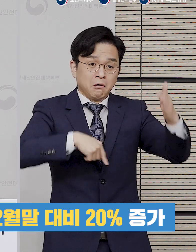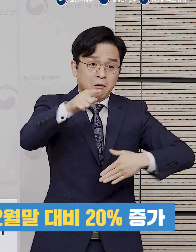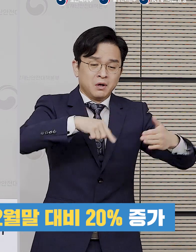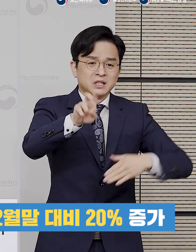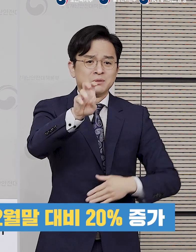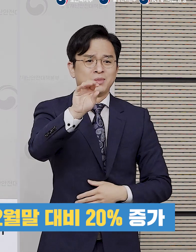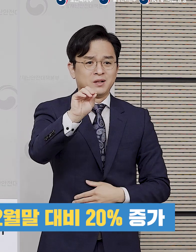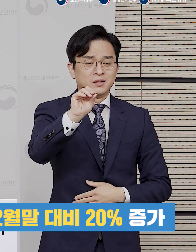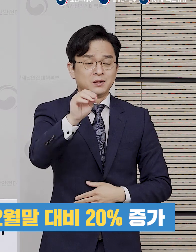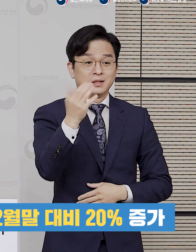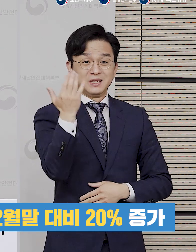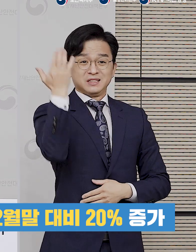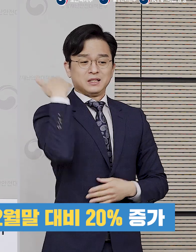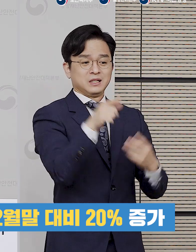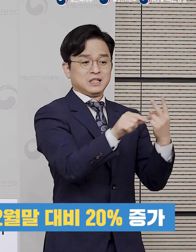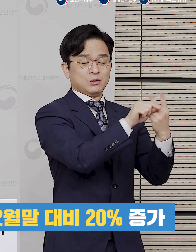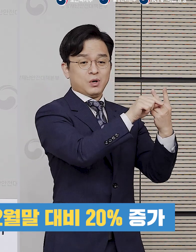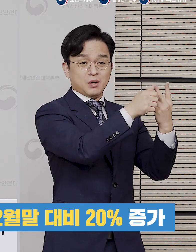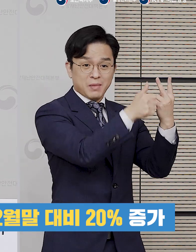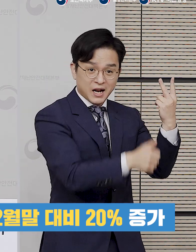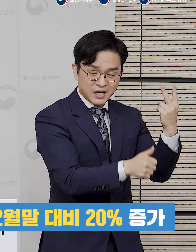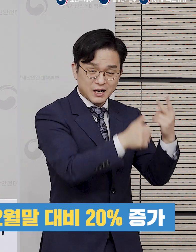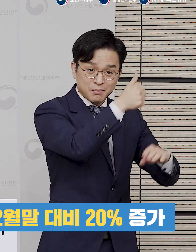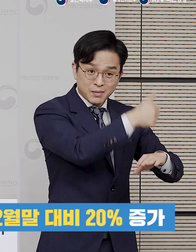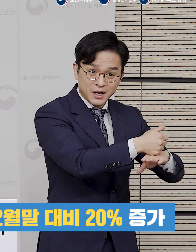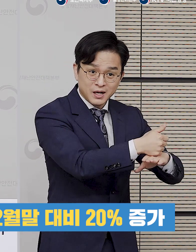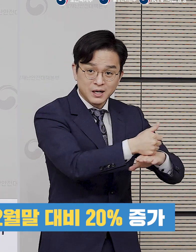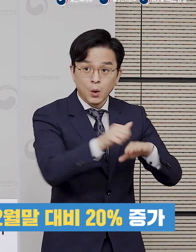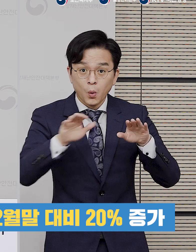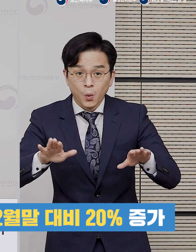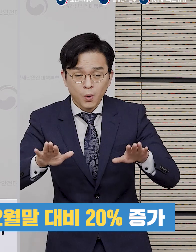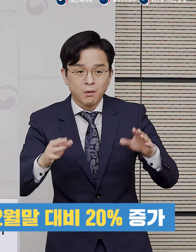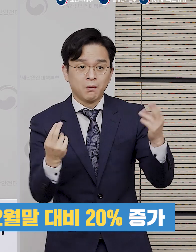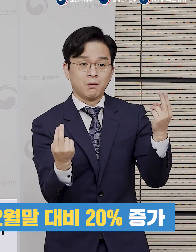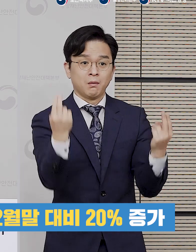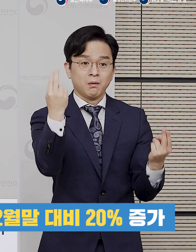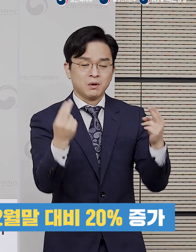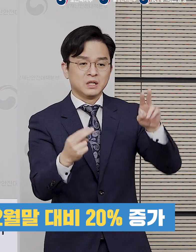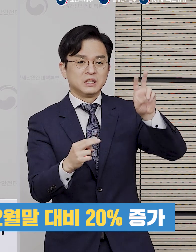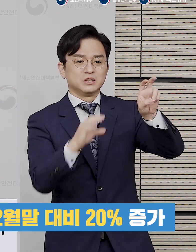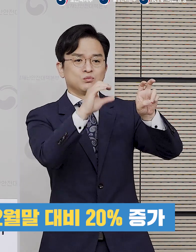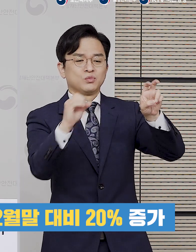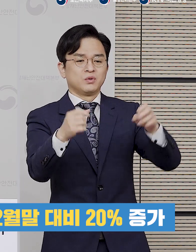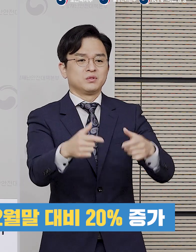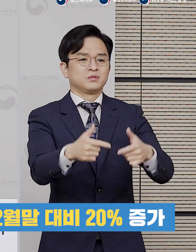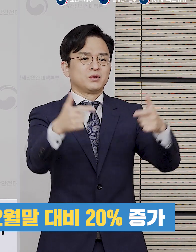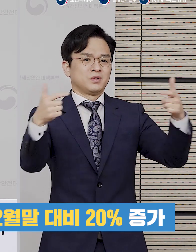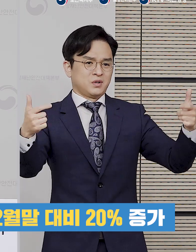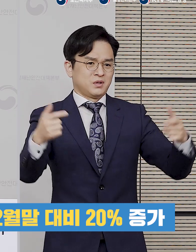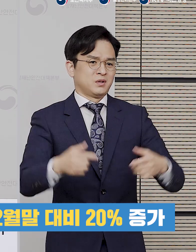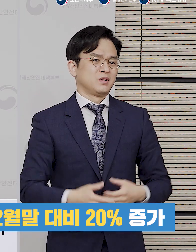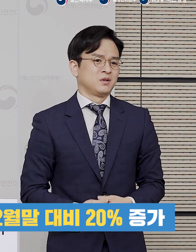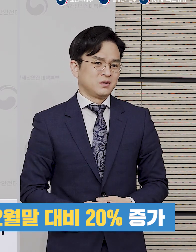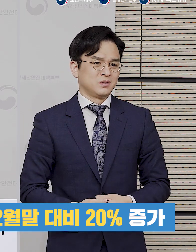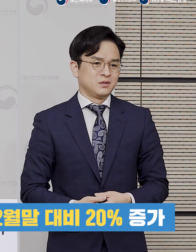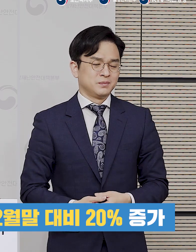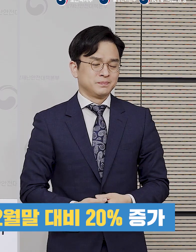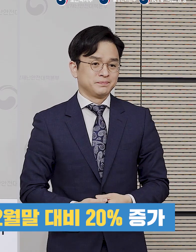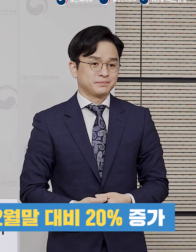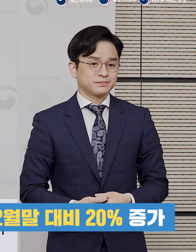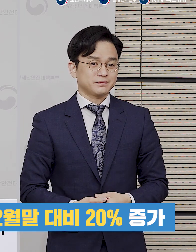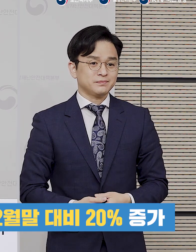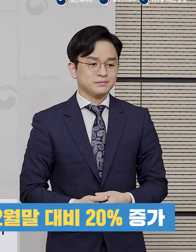증가량입니다. 이동량이 증가해서 지난 2월 말에 비해서 20% 정도 이동량이